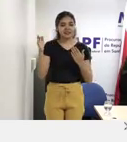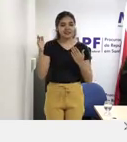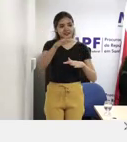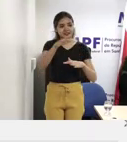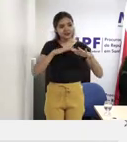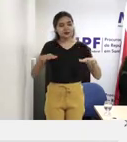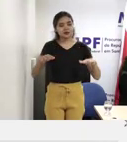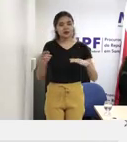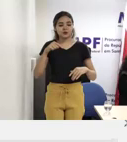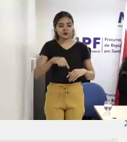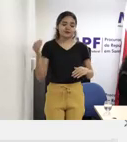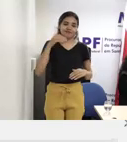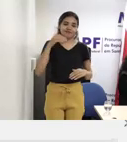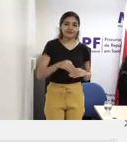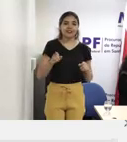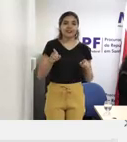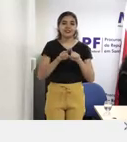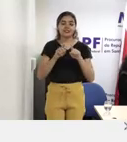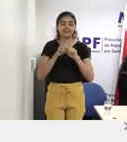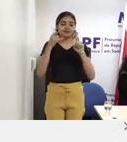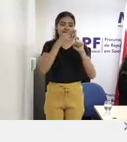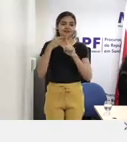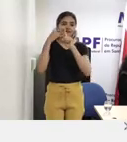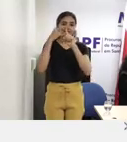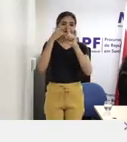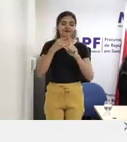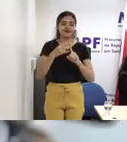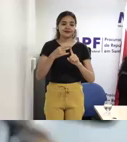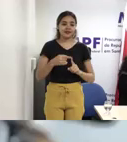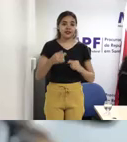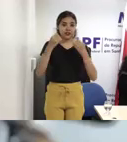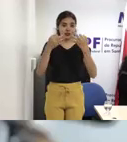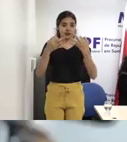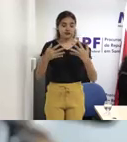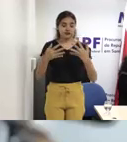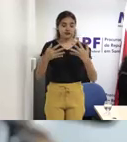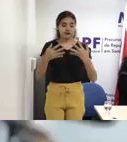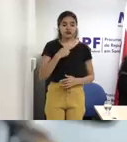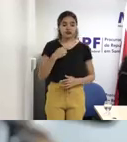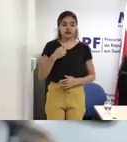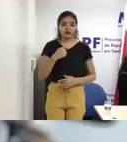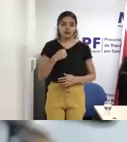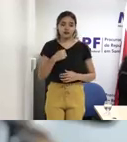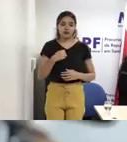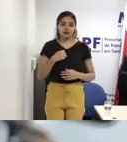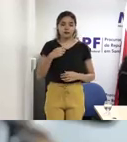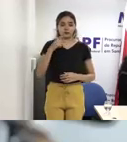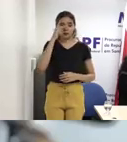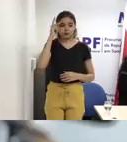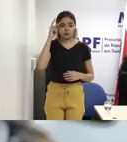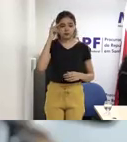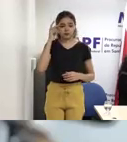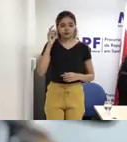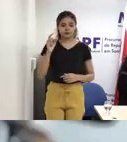distância sou uma pessoa magra alta pardo e cabelos curtos e